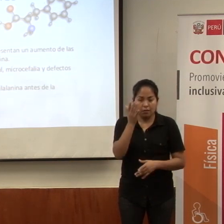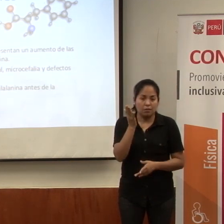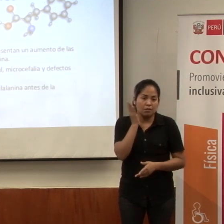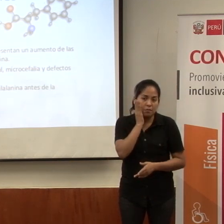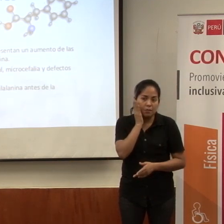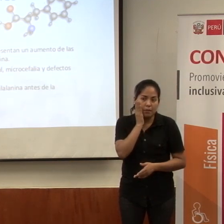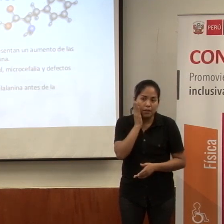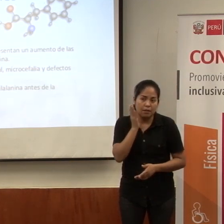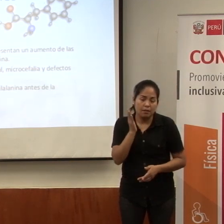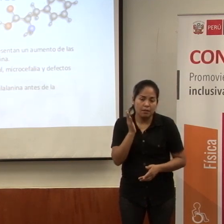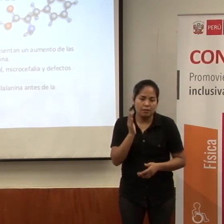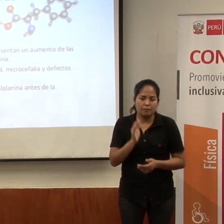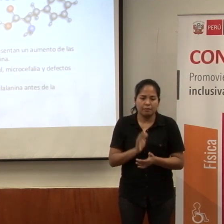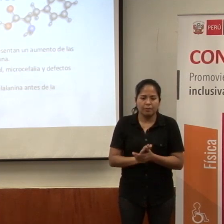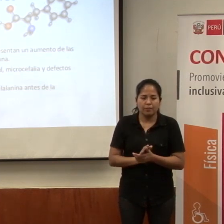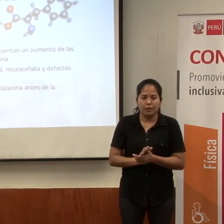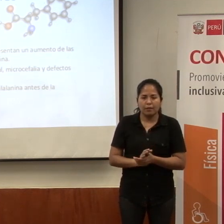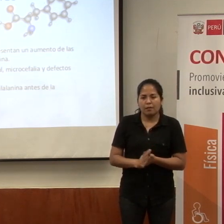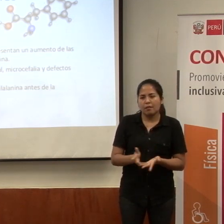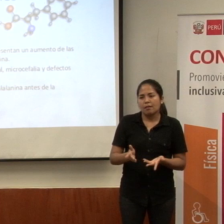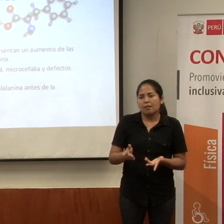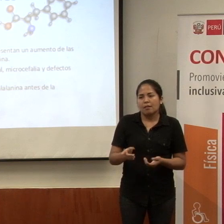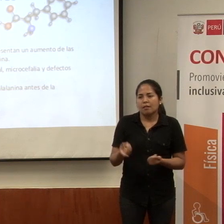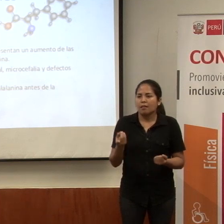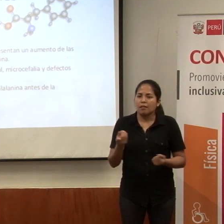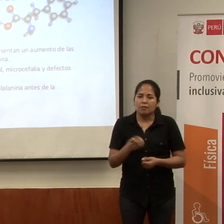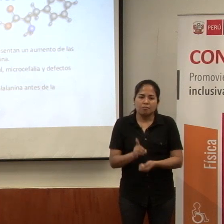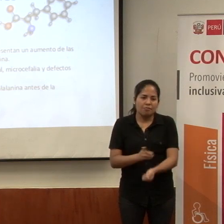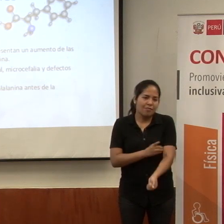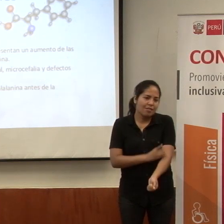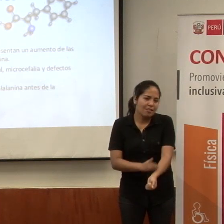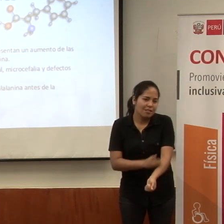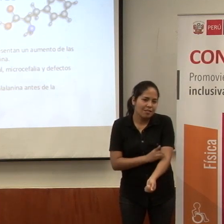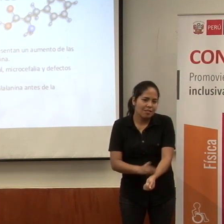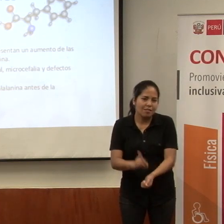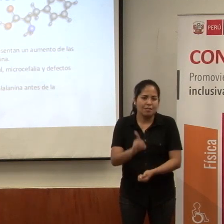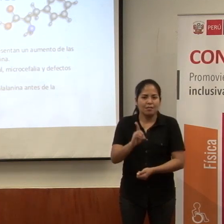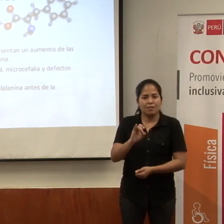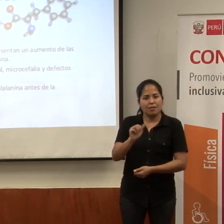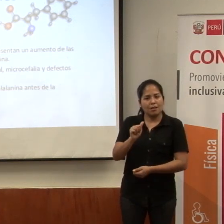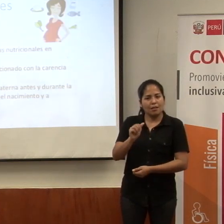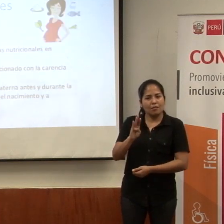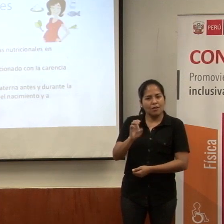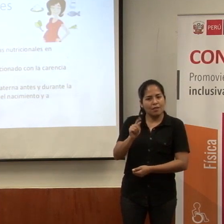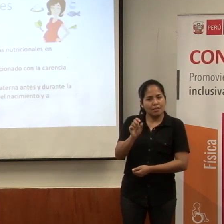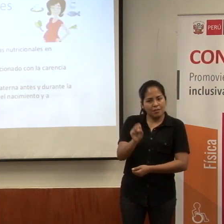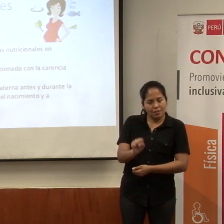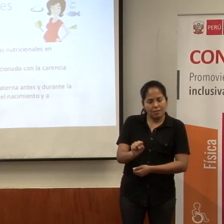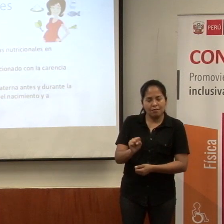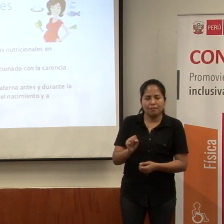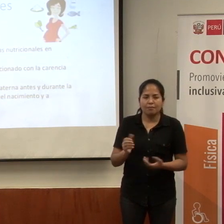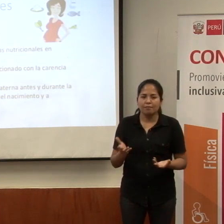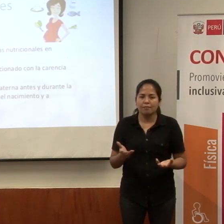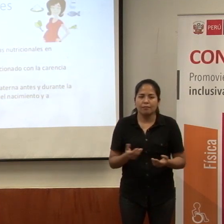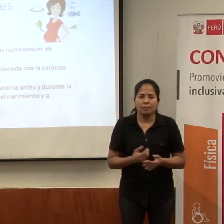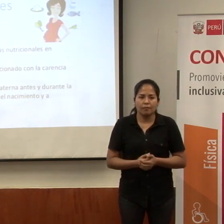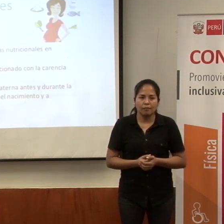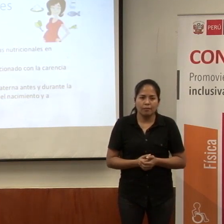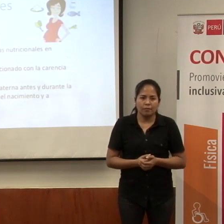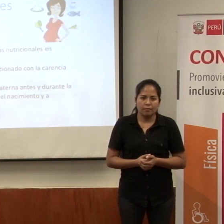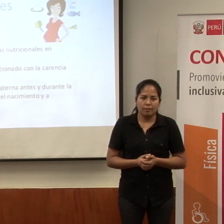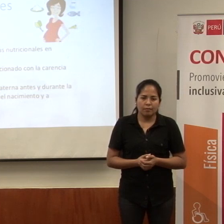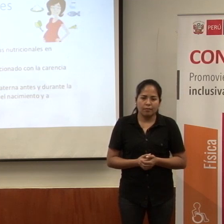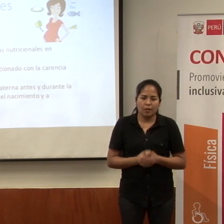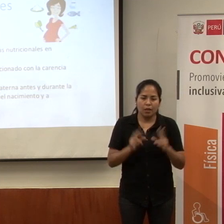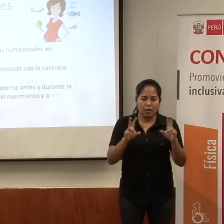entre otras la diabetes y algunas raras como la fenilcetonuria, que van a provocar trastornos, y